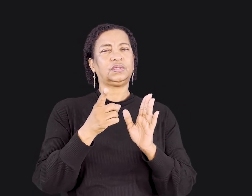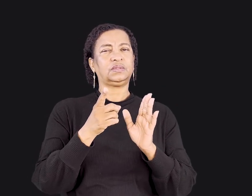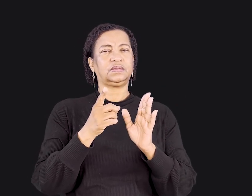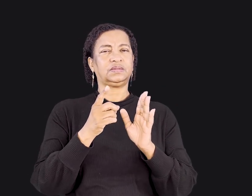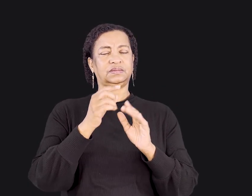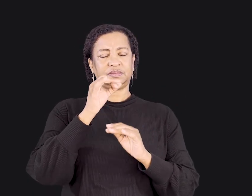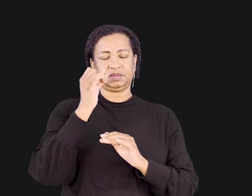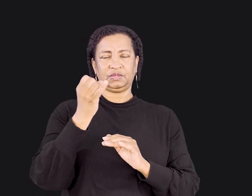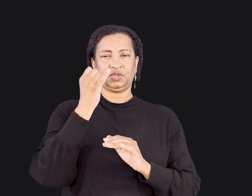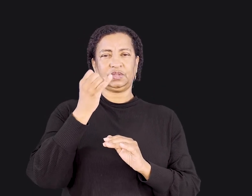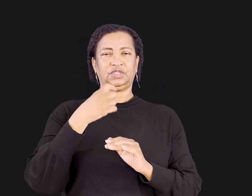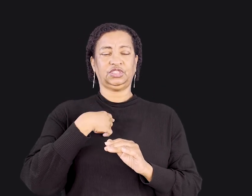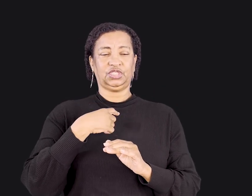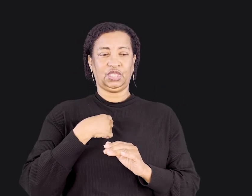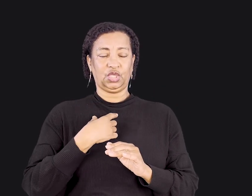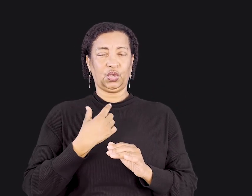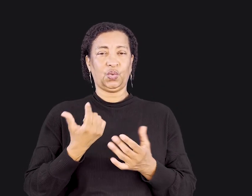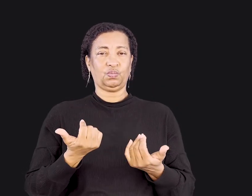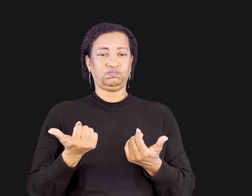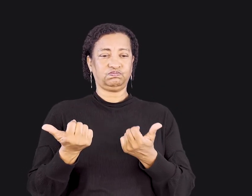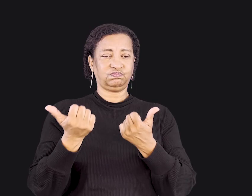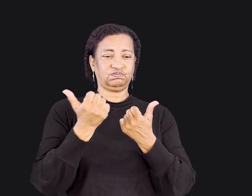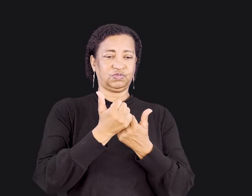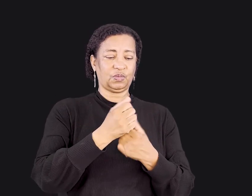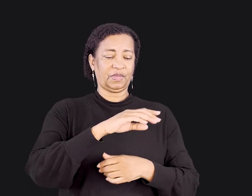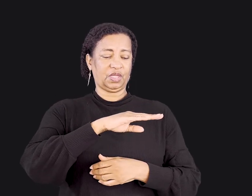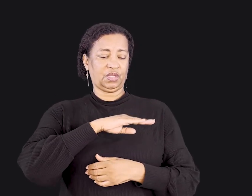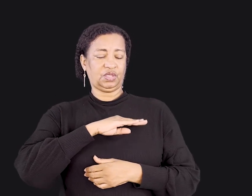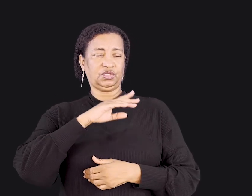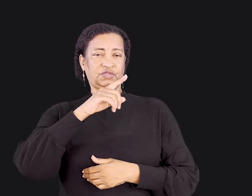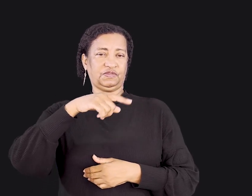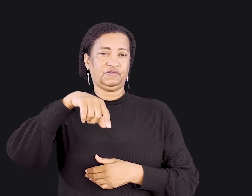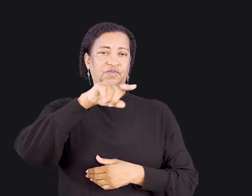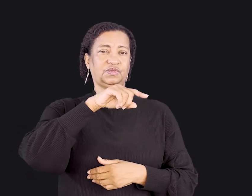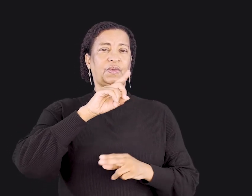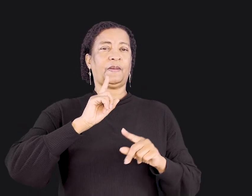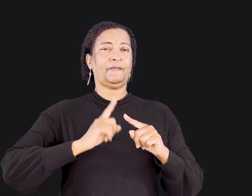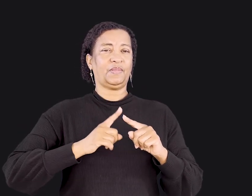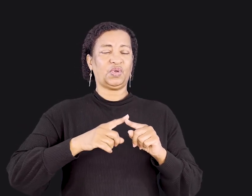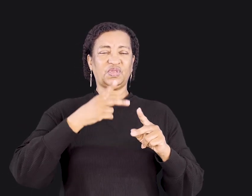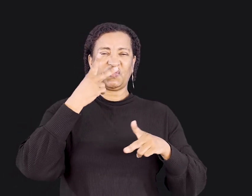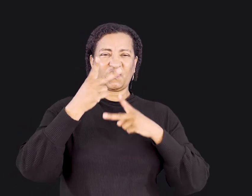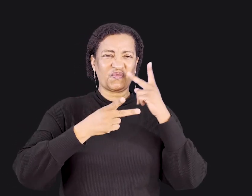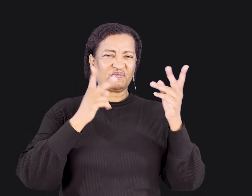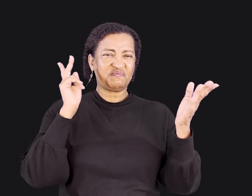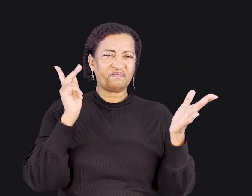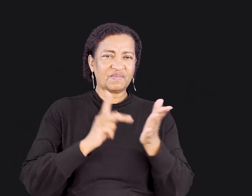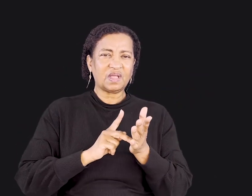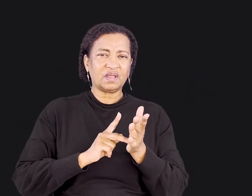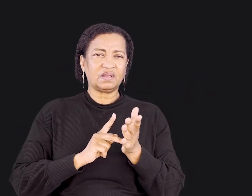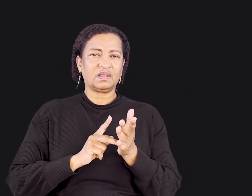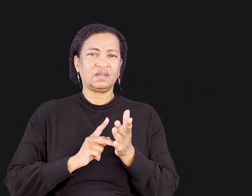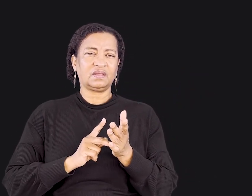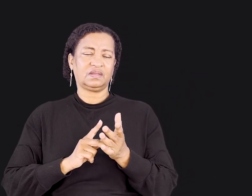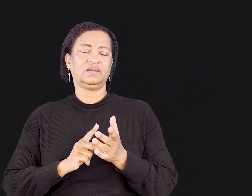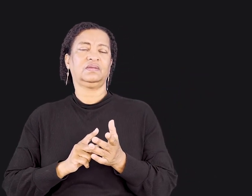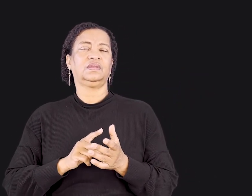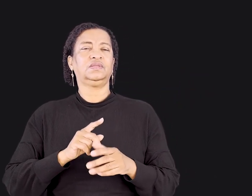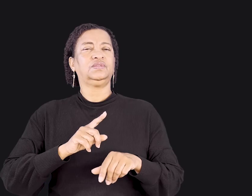né? Tornei-me inimigo de vocês por lhes dizer a verdade? Uma vez vi